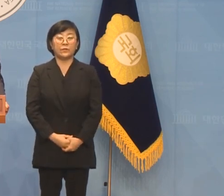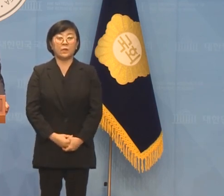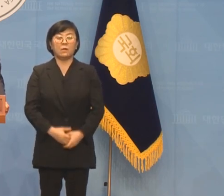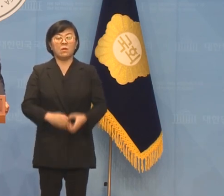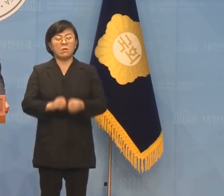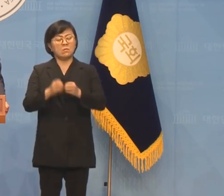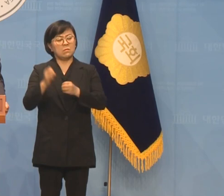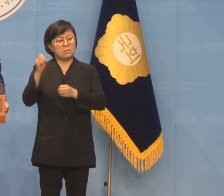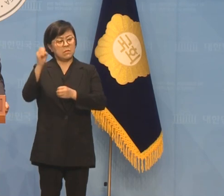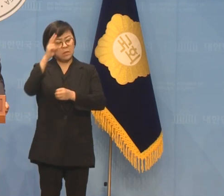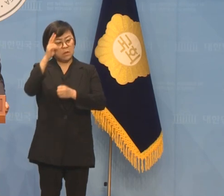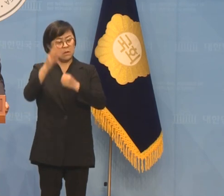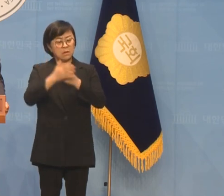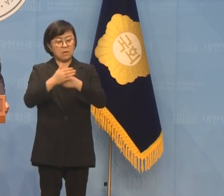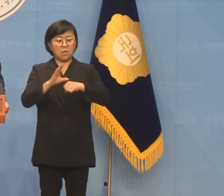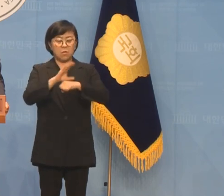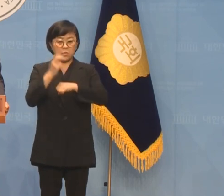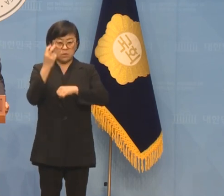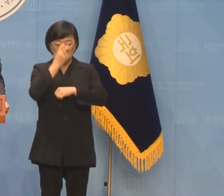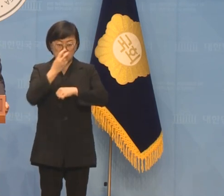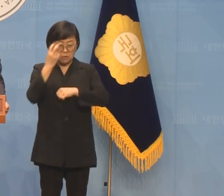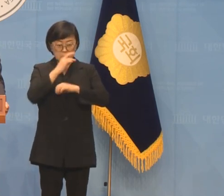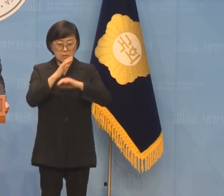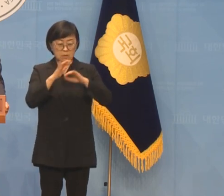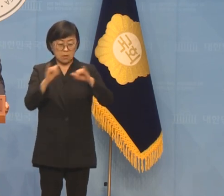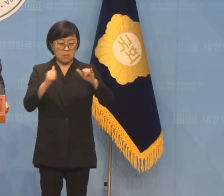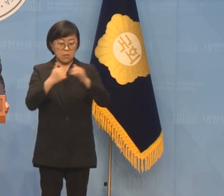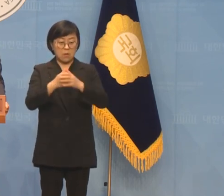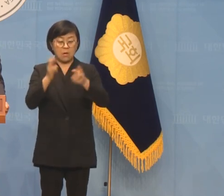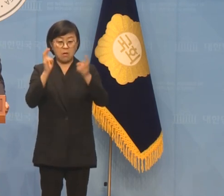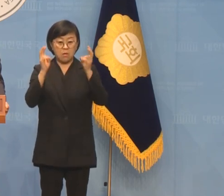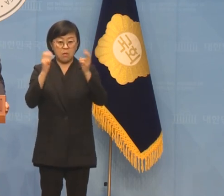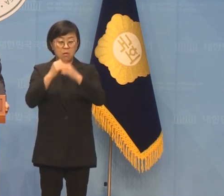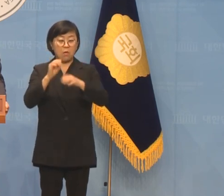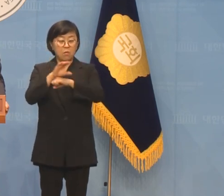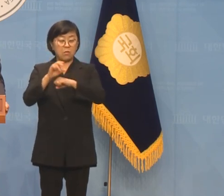뚱딴지같이 웬 언론인 사찰, 언론사 세무조사입니까?